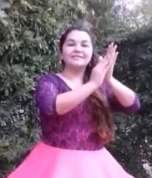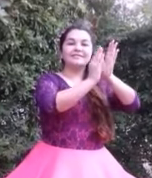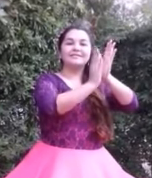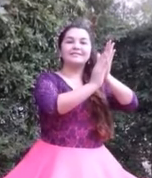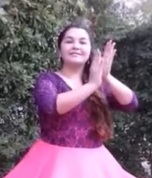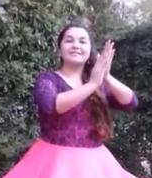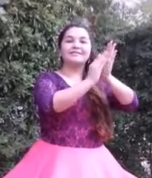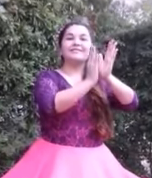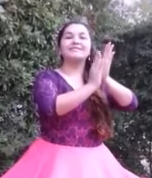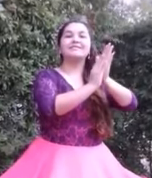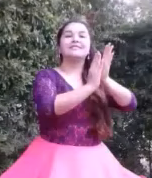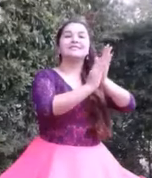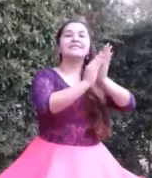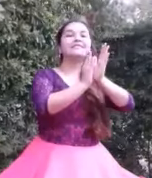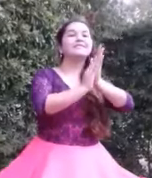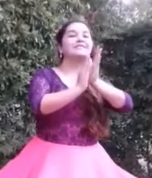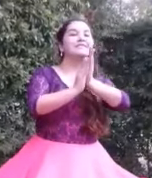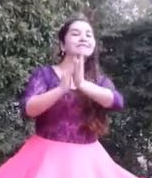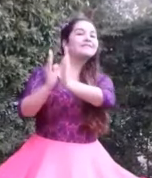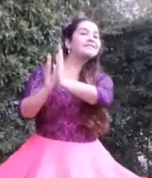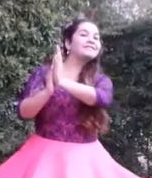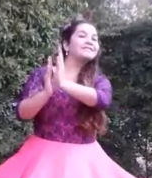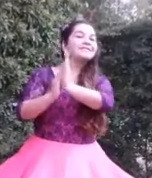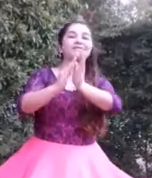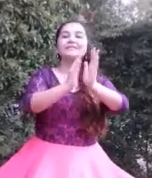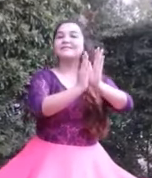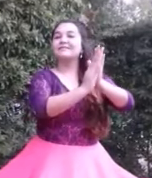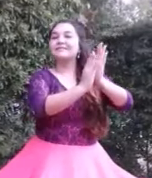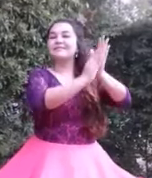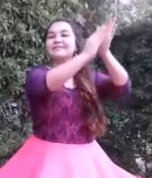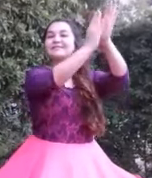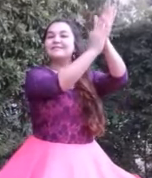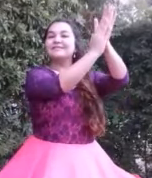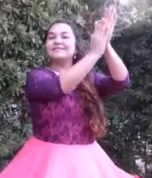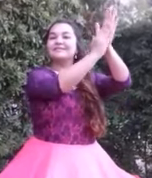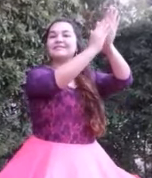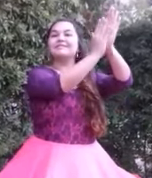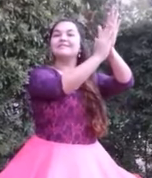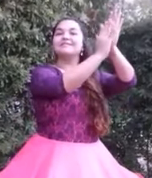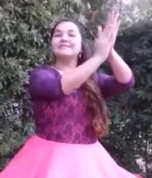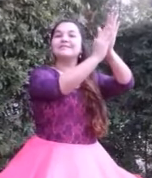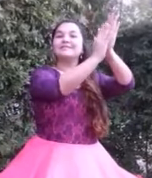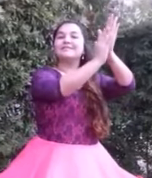Девочка Eso sí, que ja, ja, ja, ja